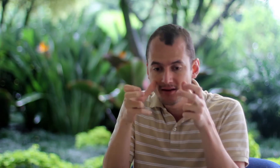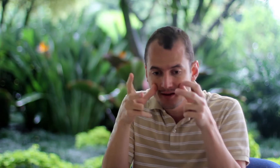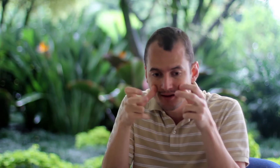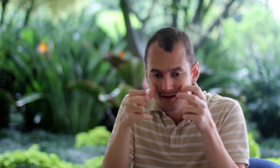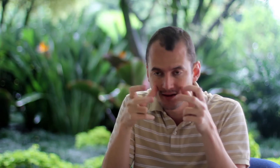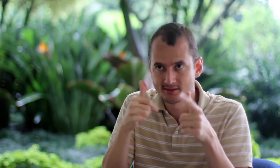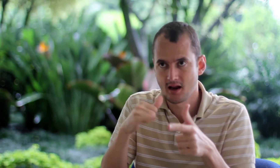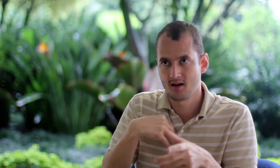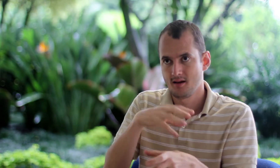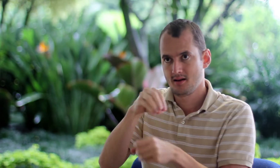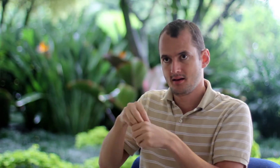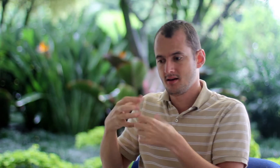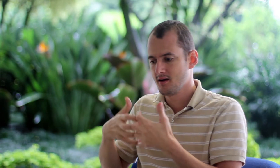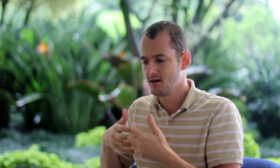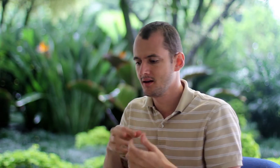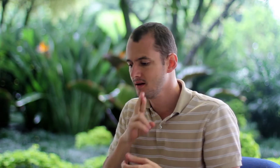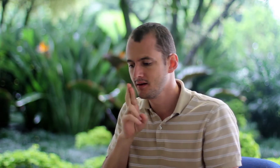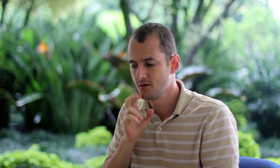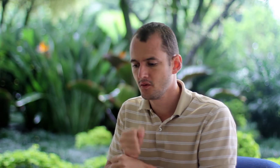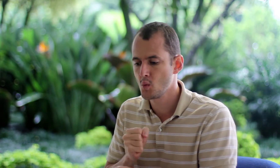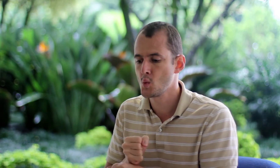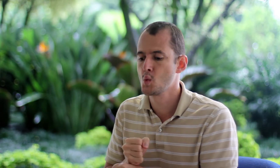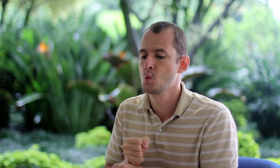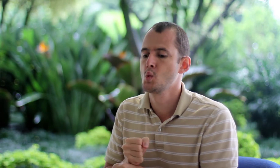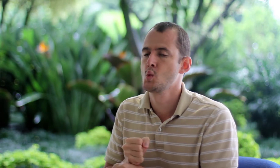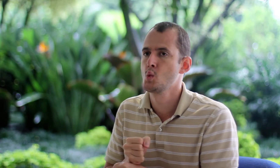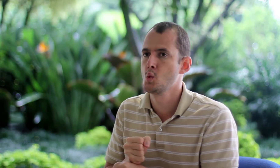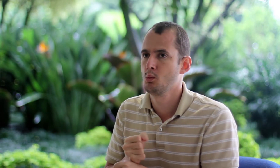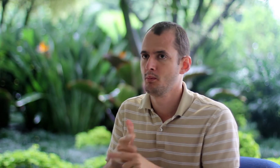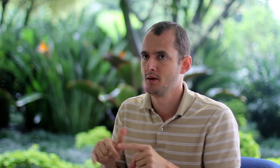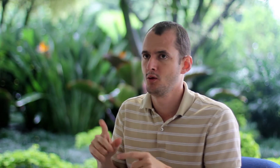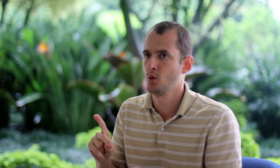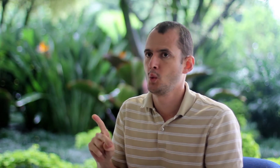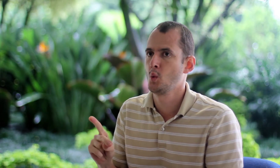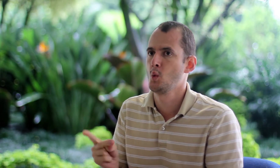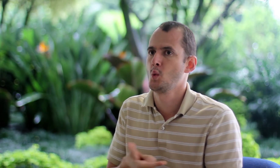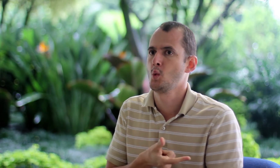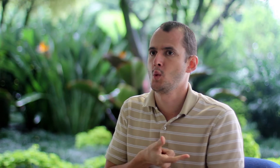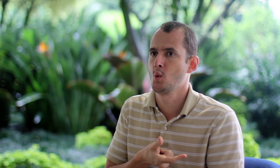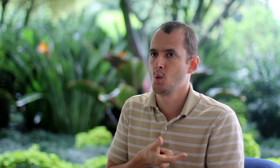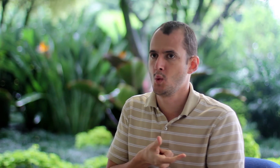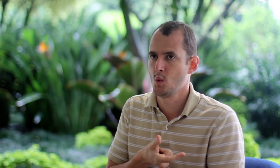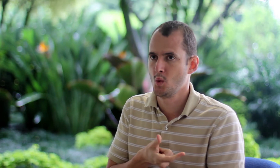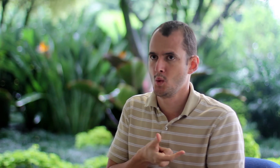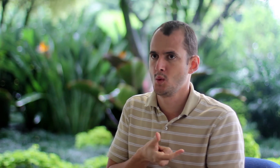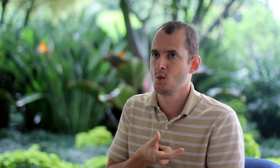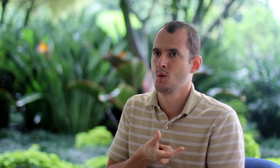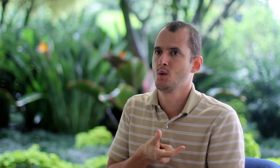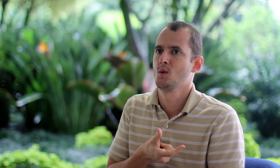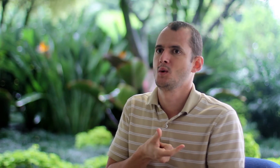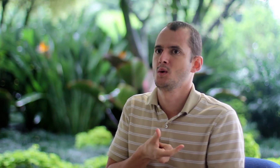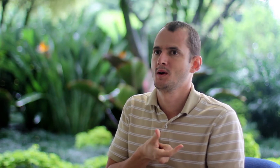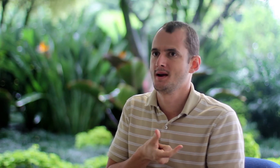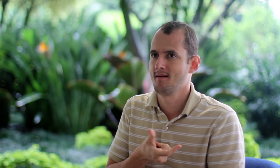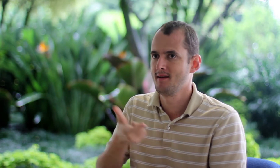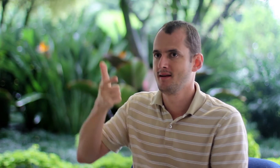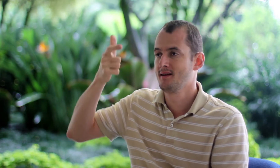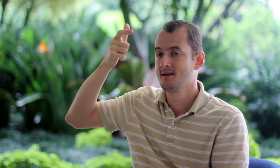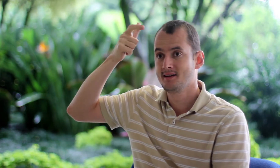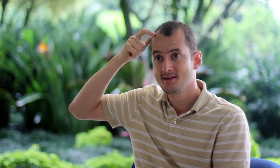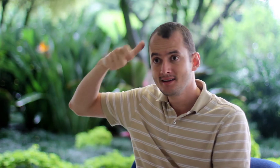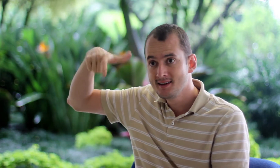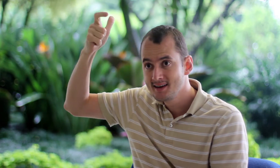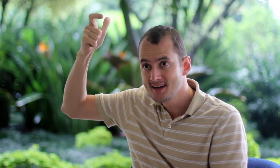En el SENA también pues mirando mucho cómo se hacía, cómo se trabajaba en el restaurante, lo duro que es el trabajo